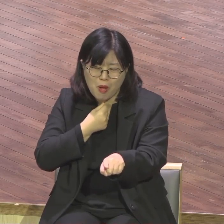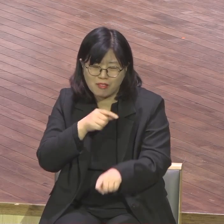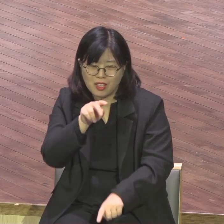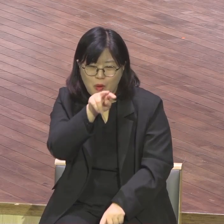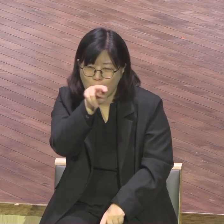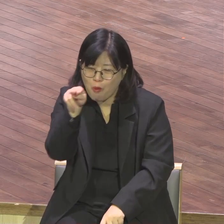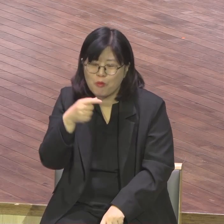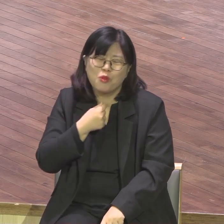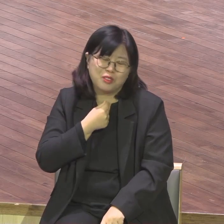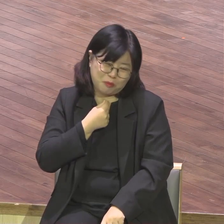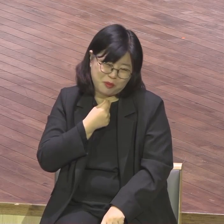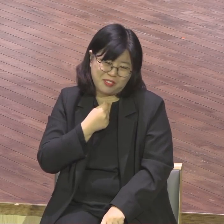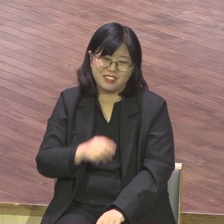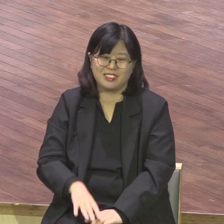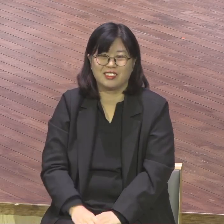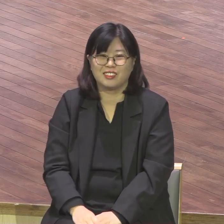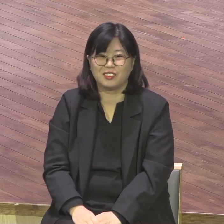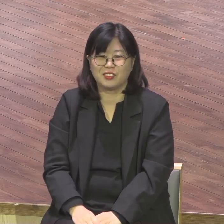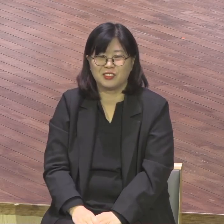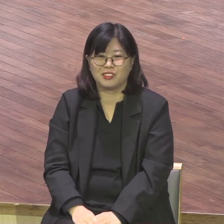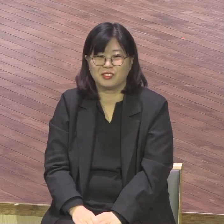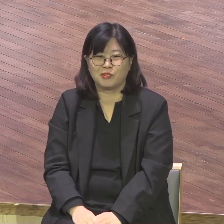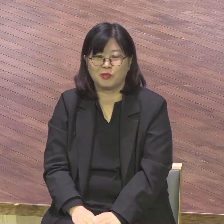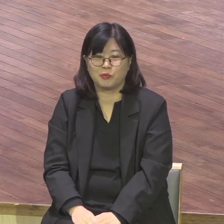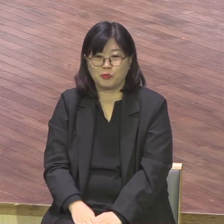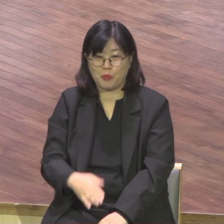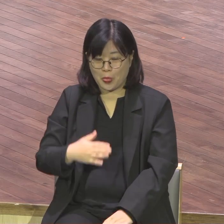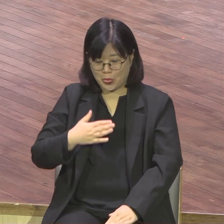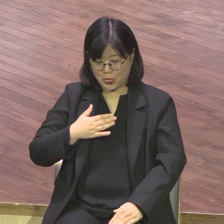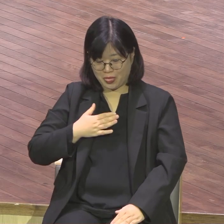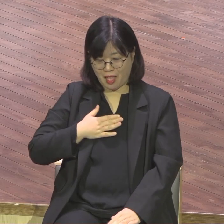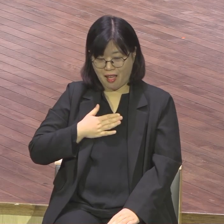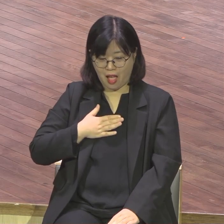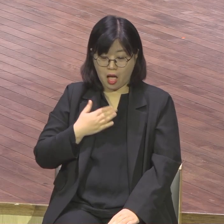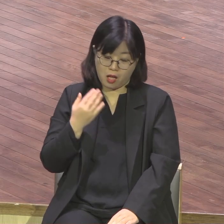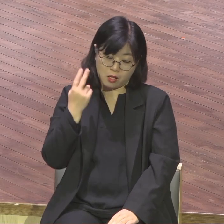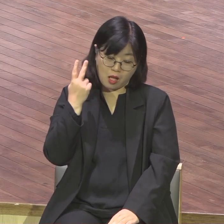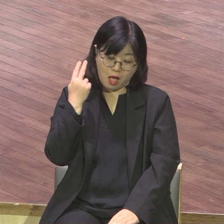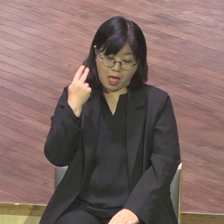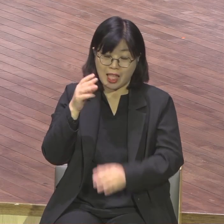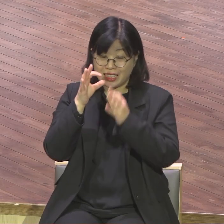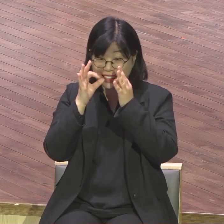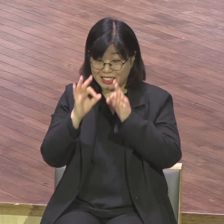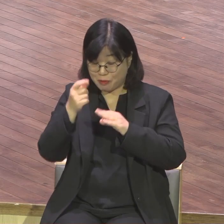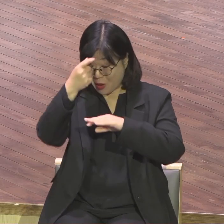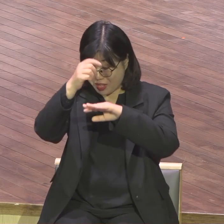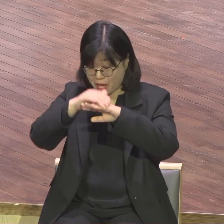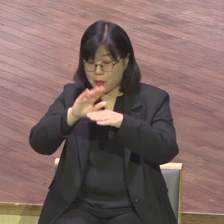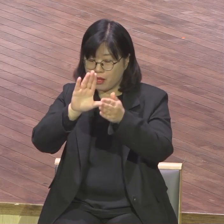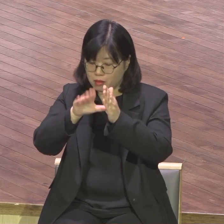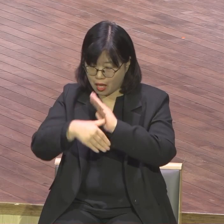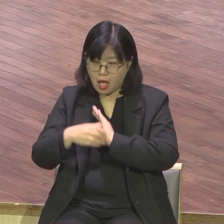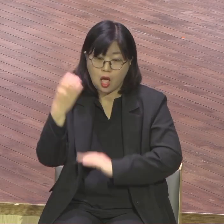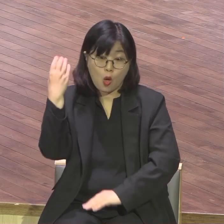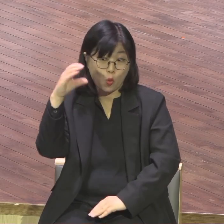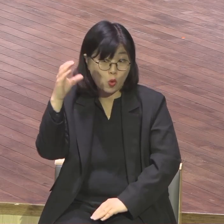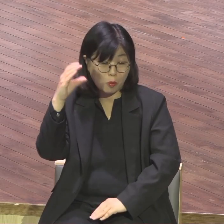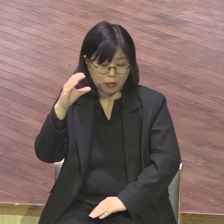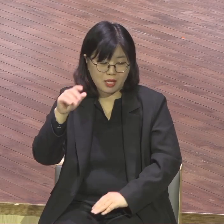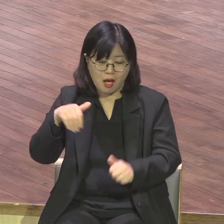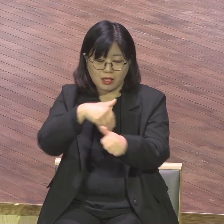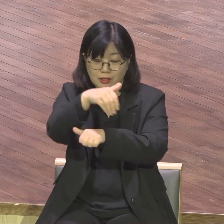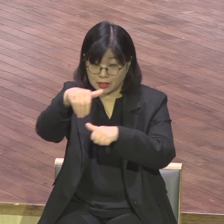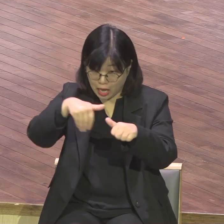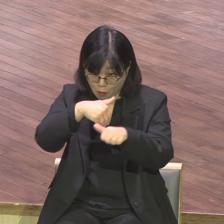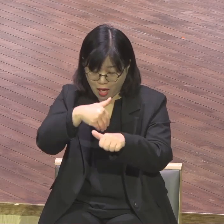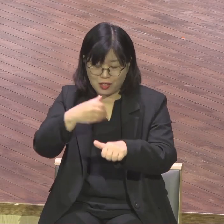제가 지난주 설교와 또 금요 기도 설교 시간을 통해서 콜롬비아 현장과 또